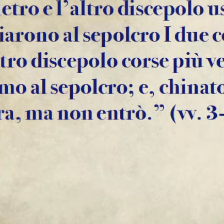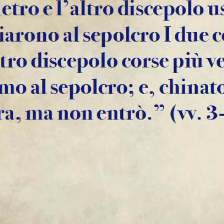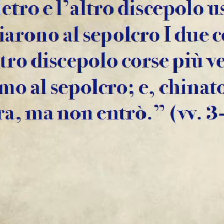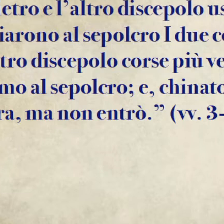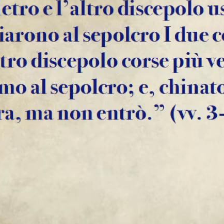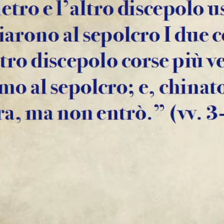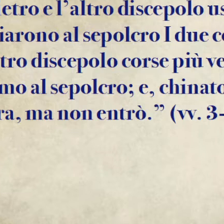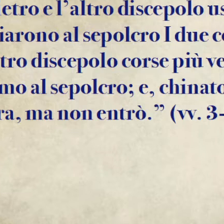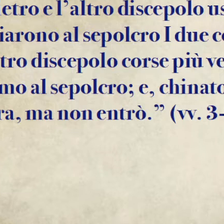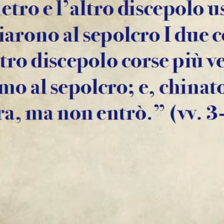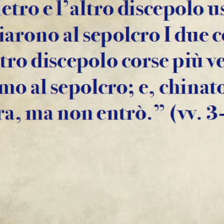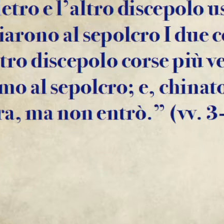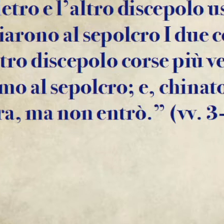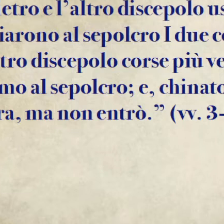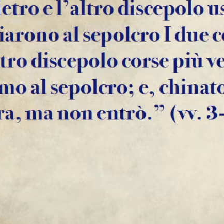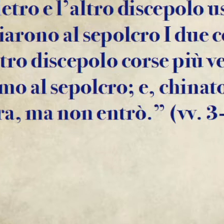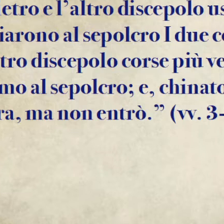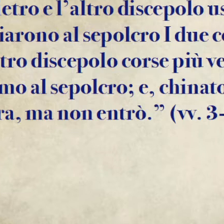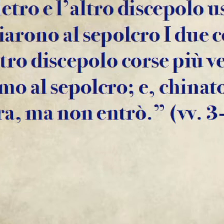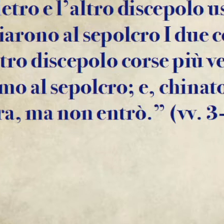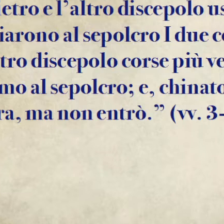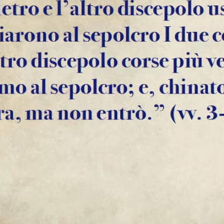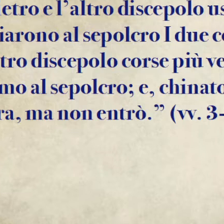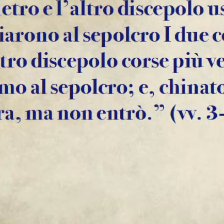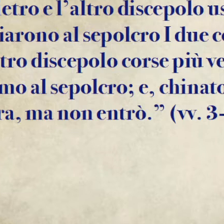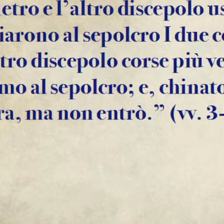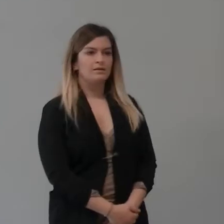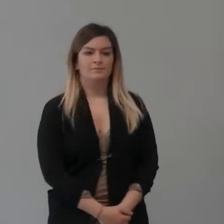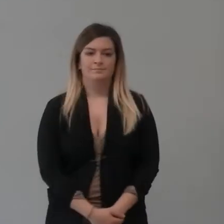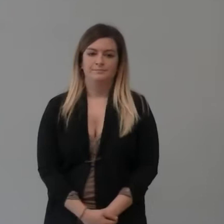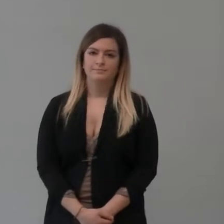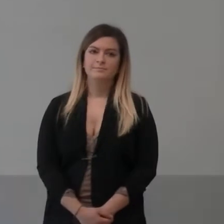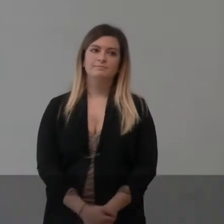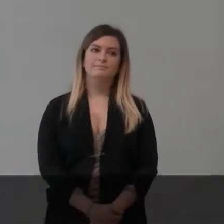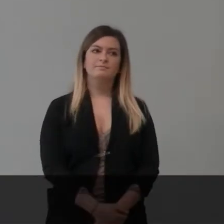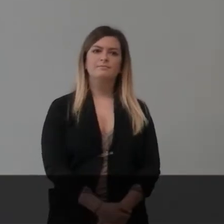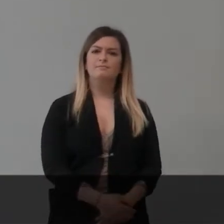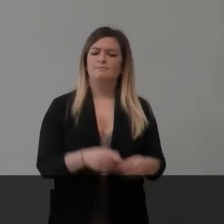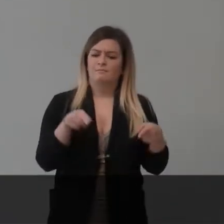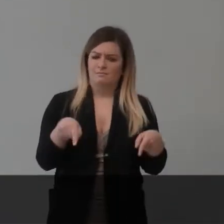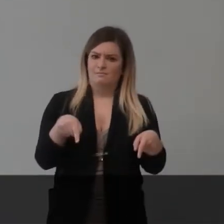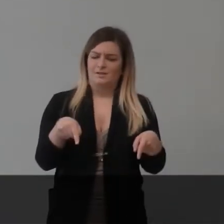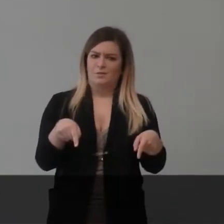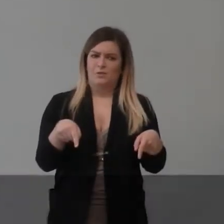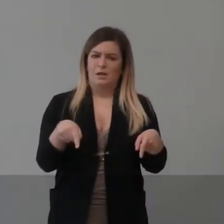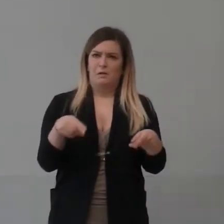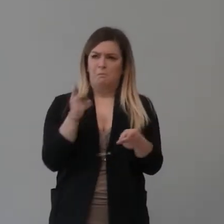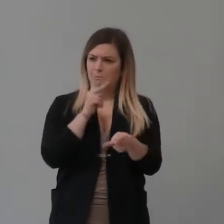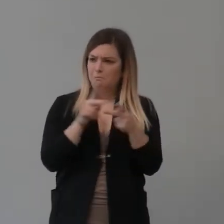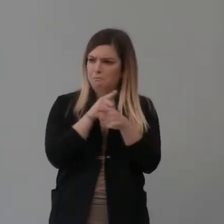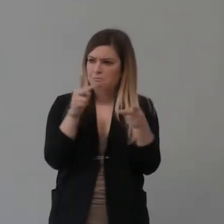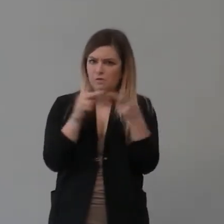e, chinandosi, vide le fasce per terra, ma non entrò. Anche qui cercate di immaginarvi la scena,